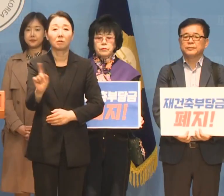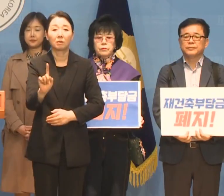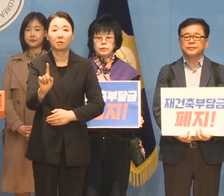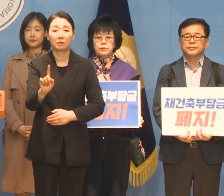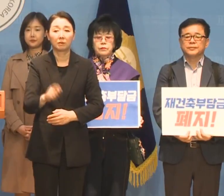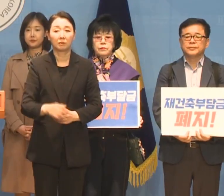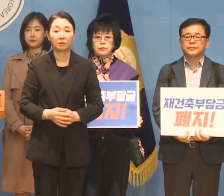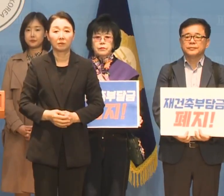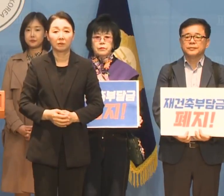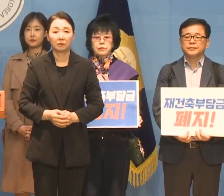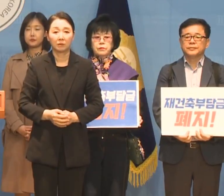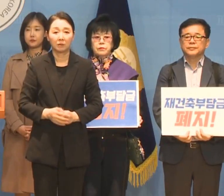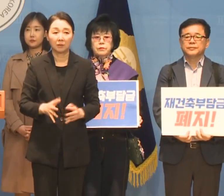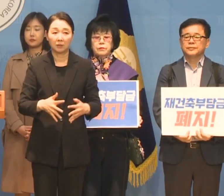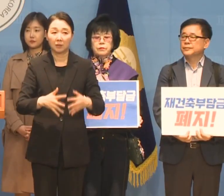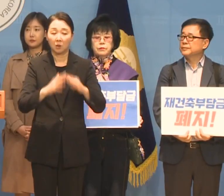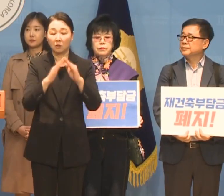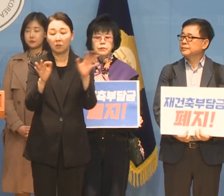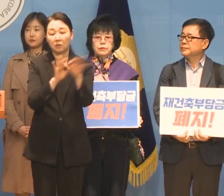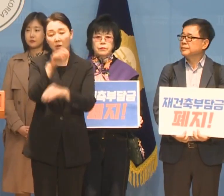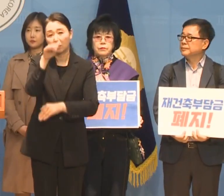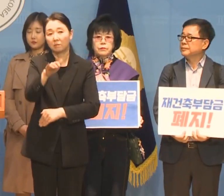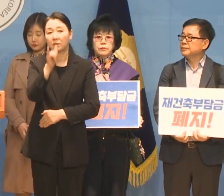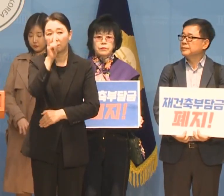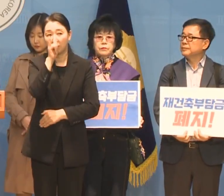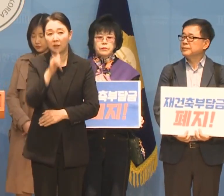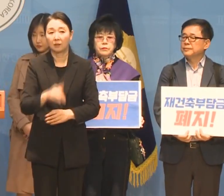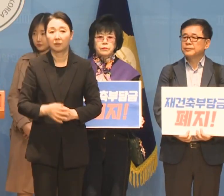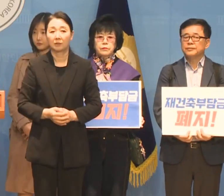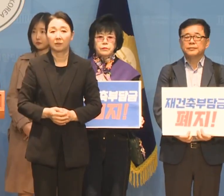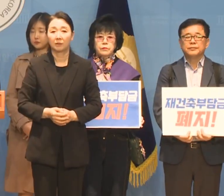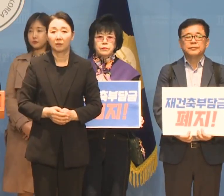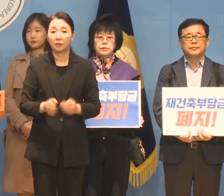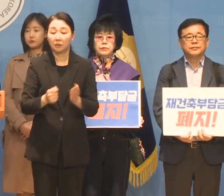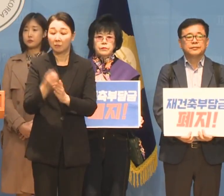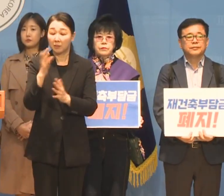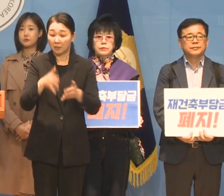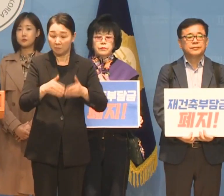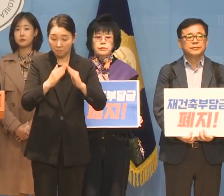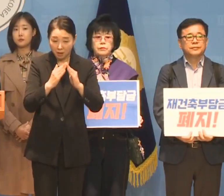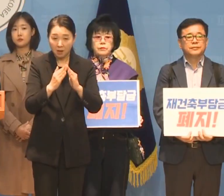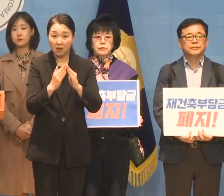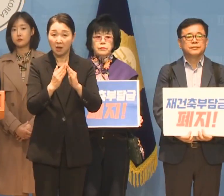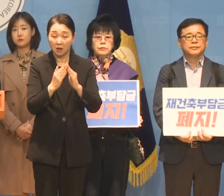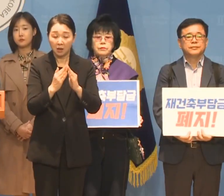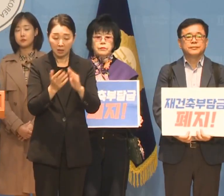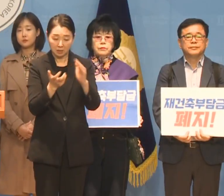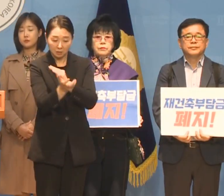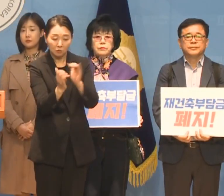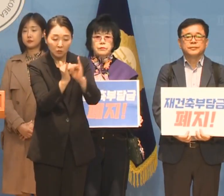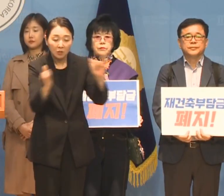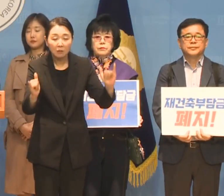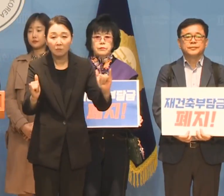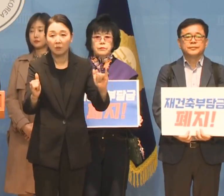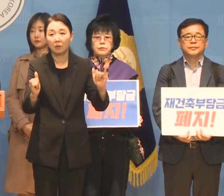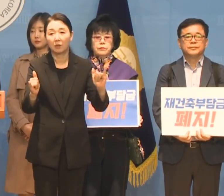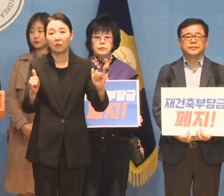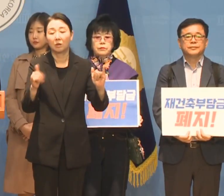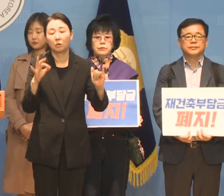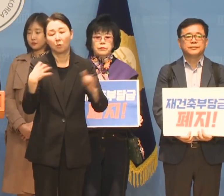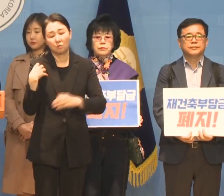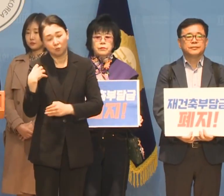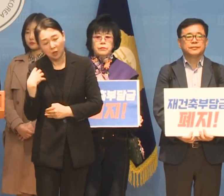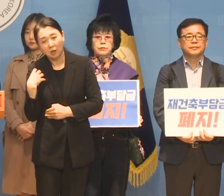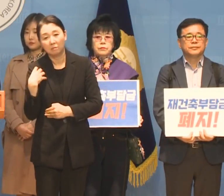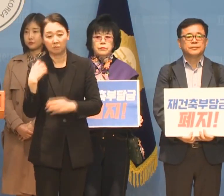저변에는 건설 경기 침체도 한몫하고 있습니다. 그래서 재건축 예정단지 입주민들의 부담도